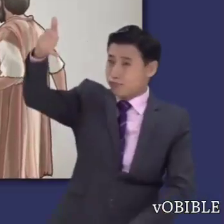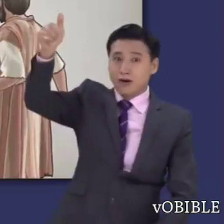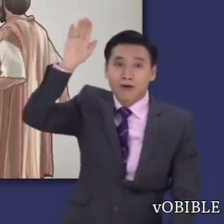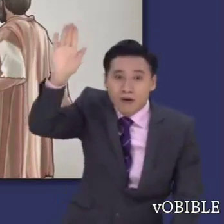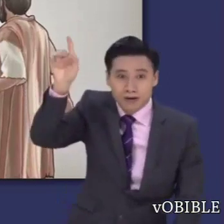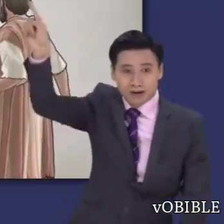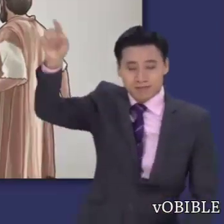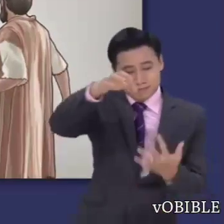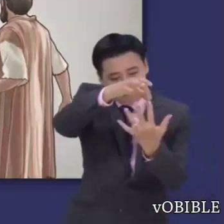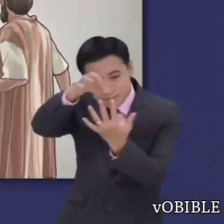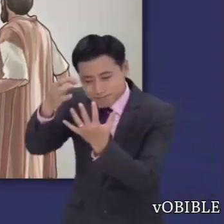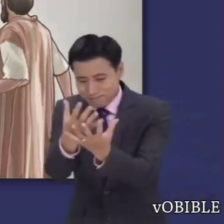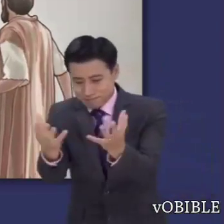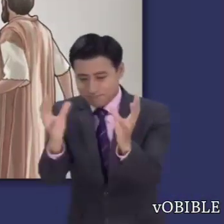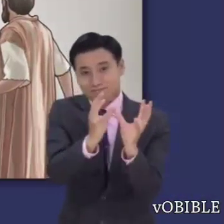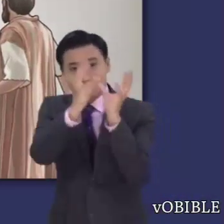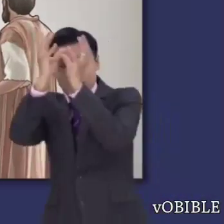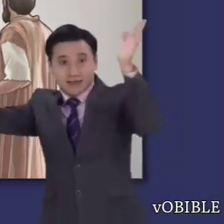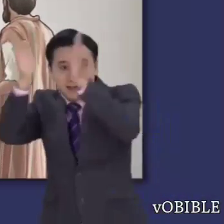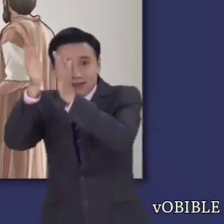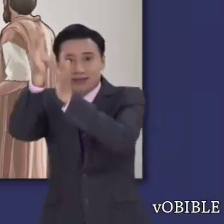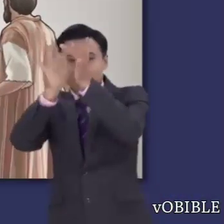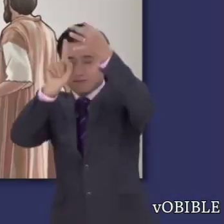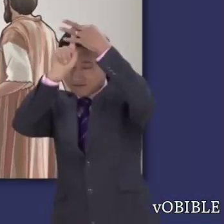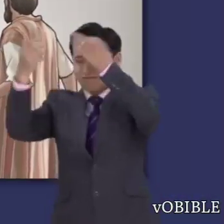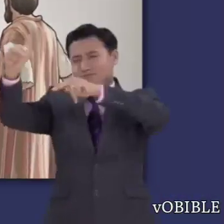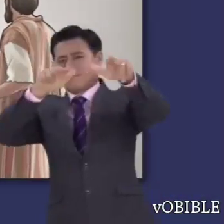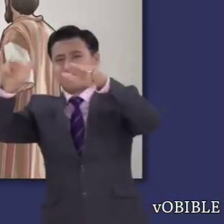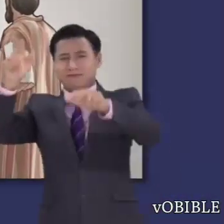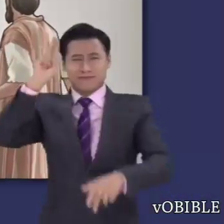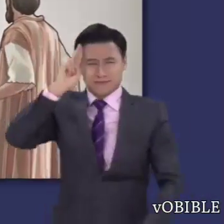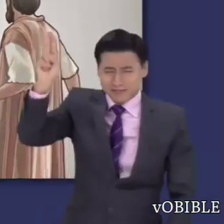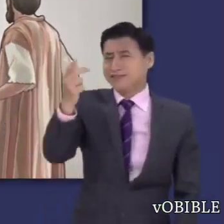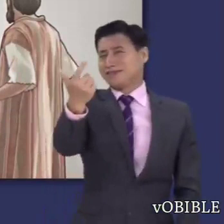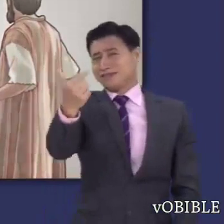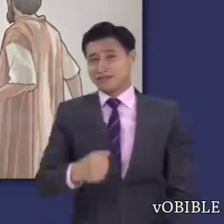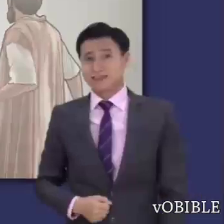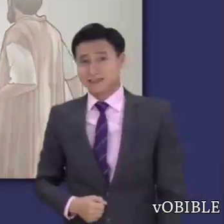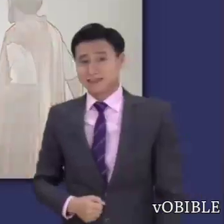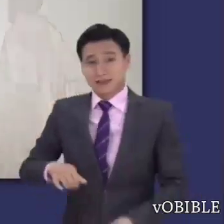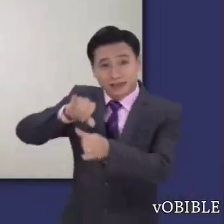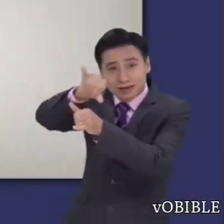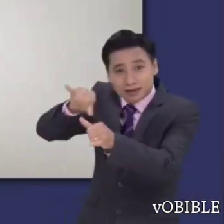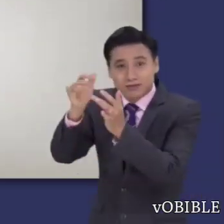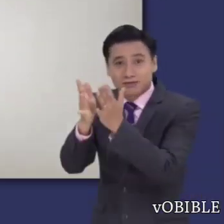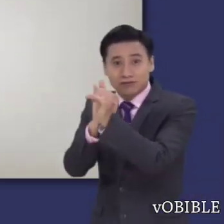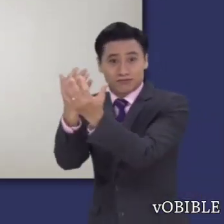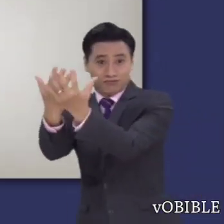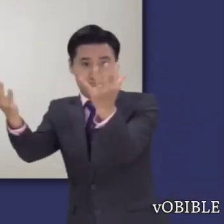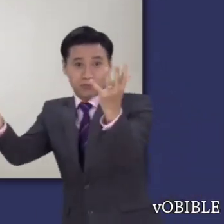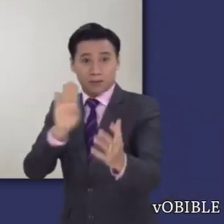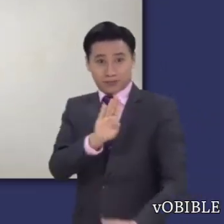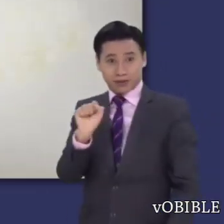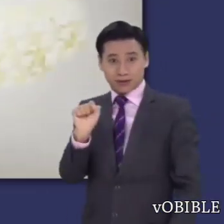徒，上帝使耶稣基督复活，借此让他们获得新生，有长存的希望。他们只要一直